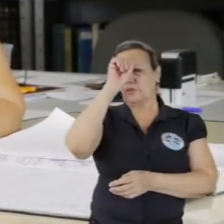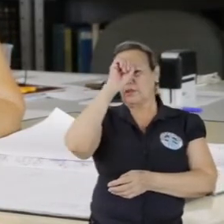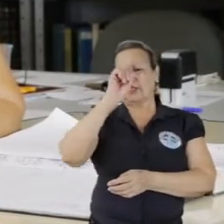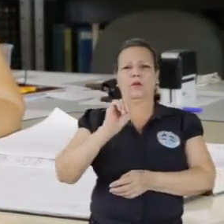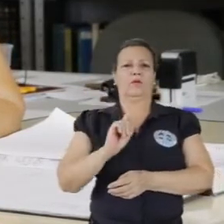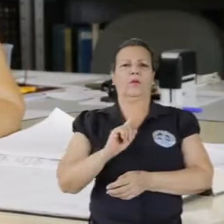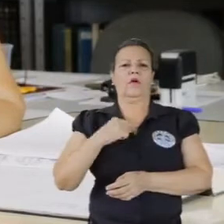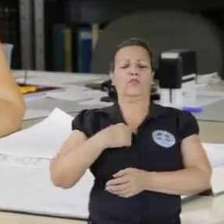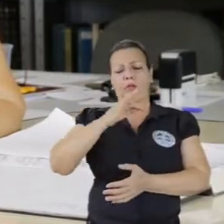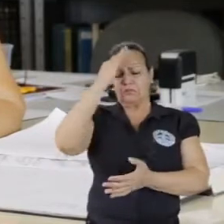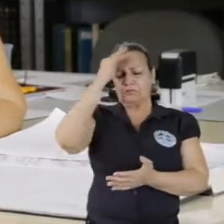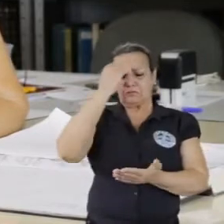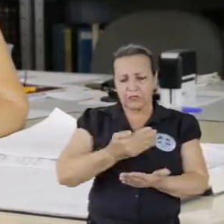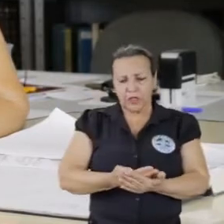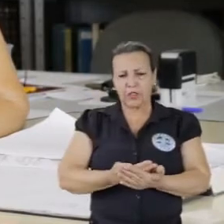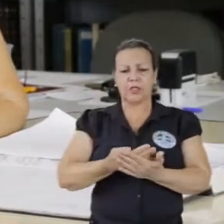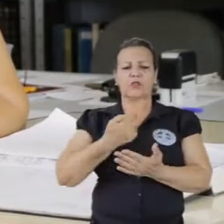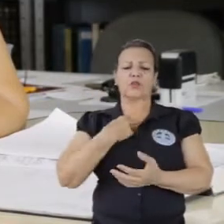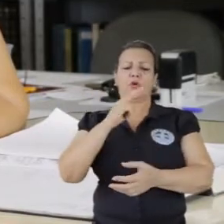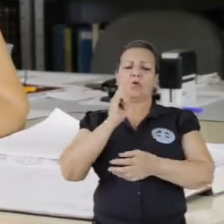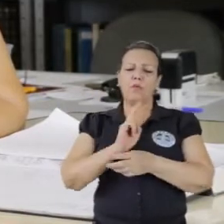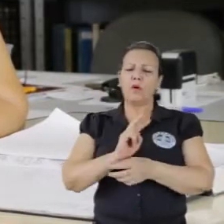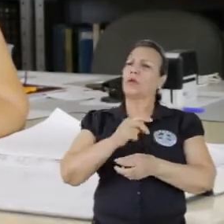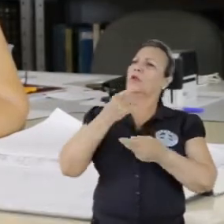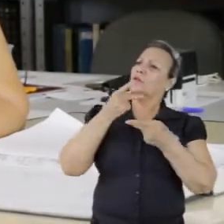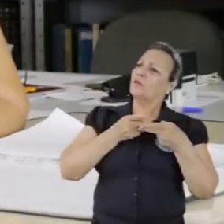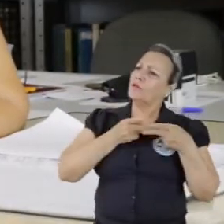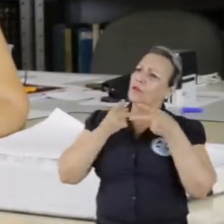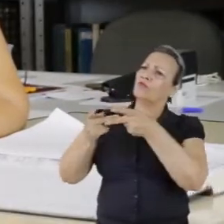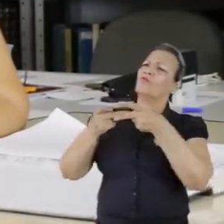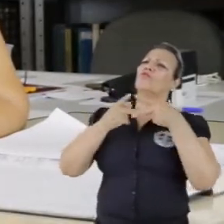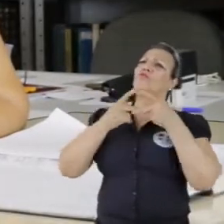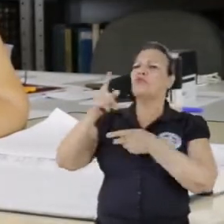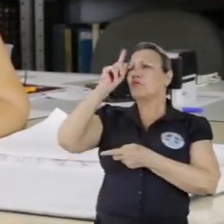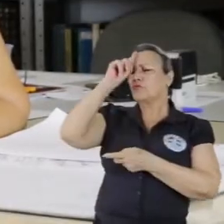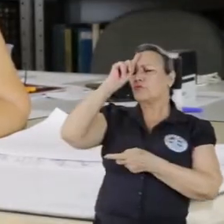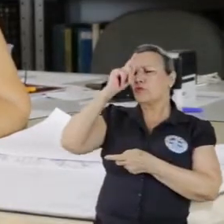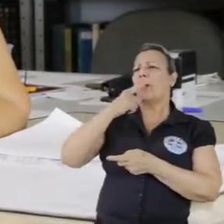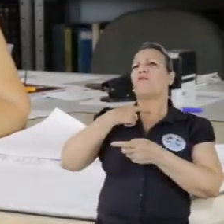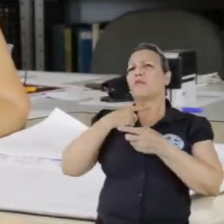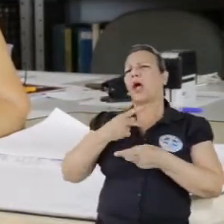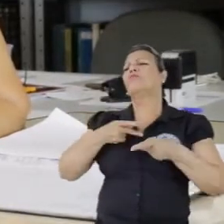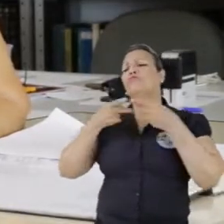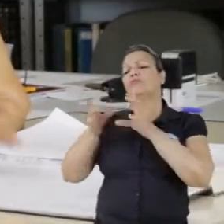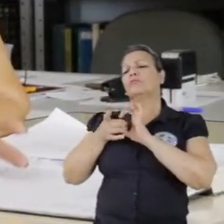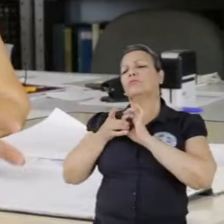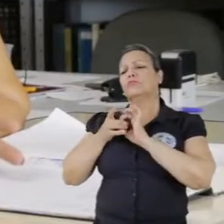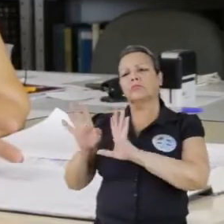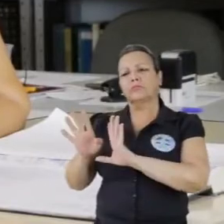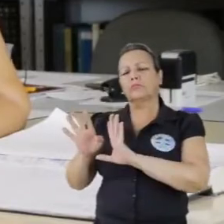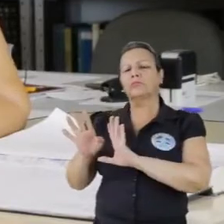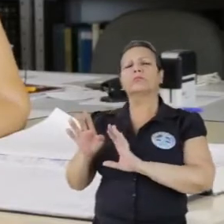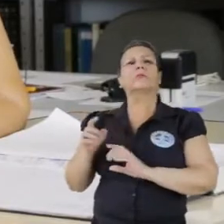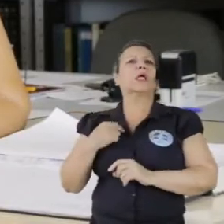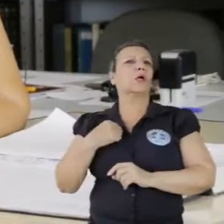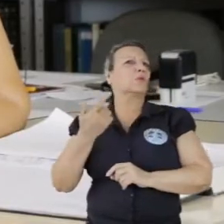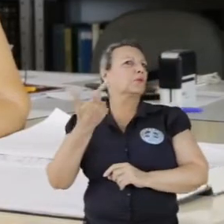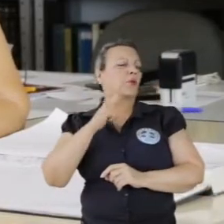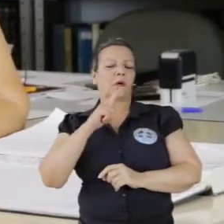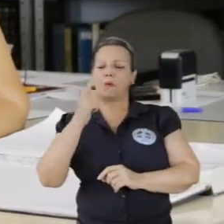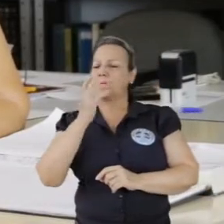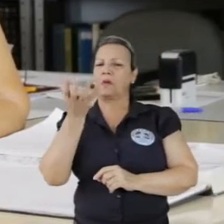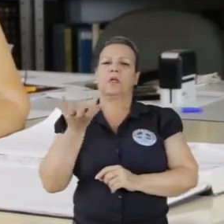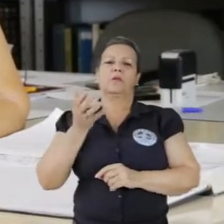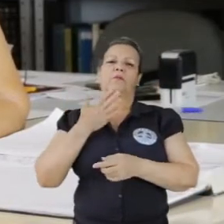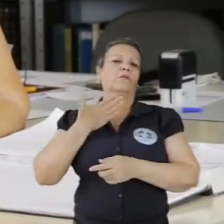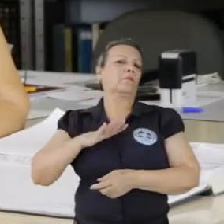tendo a certeza que eu poderia visitar ele todos os dias, que eu quisesse, que era uma liberdade, eu não